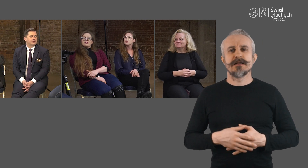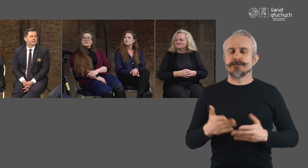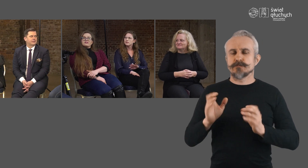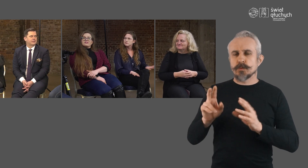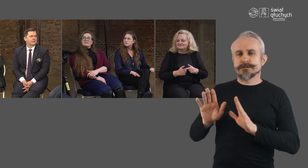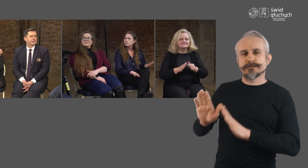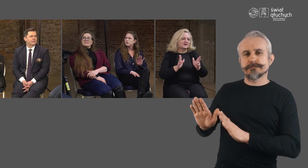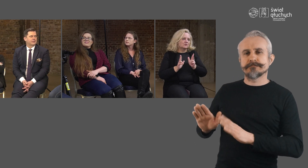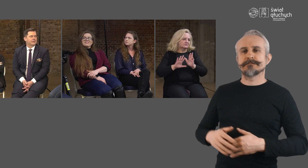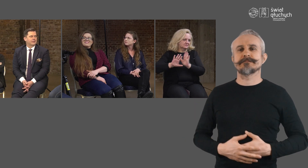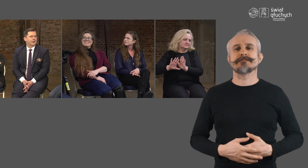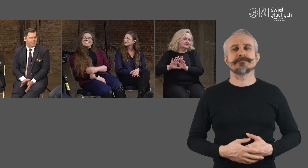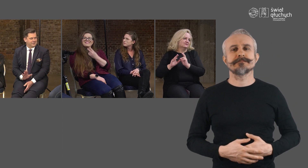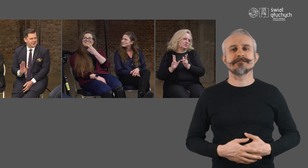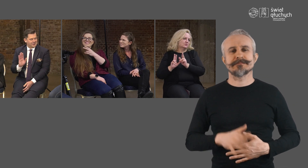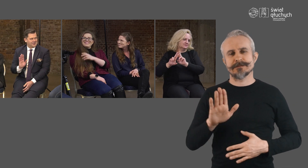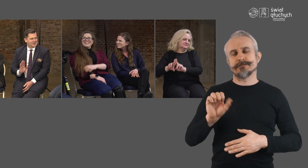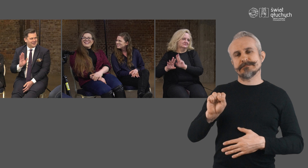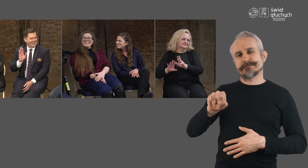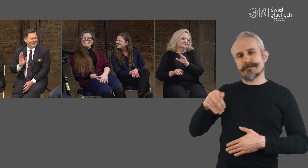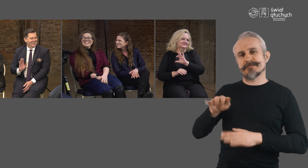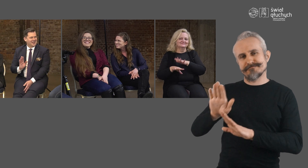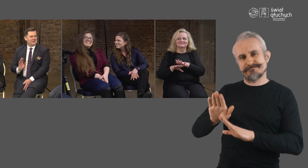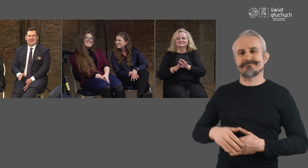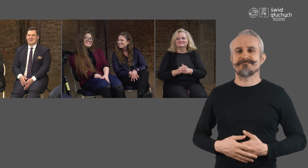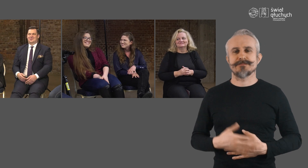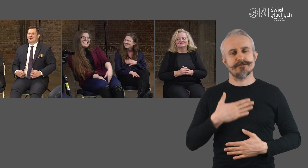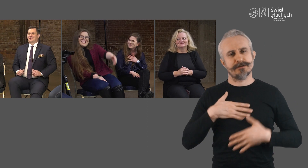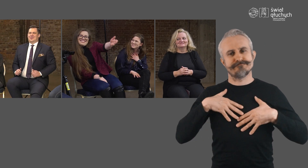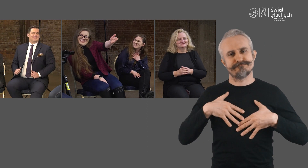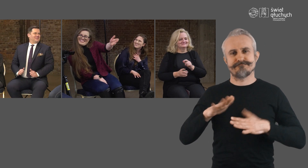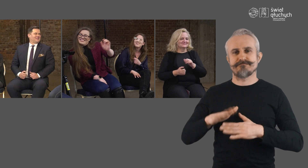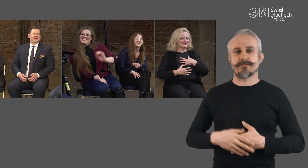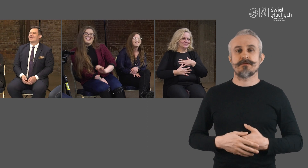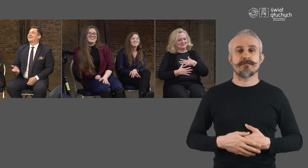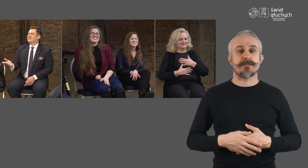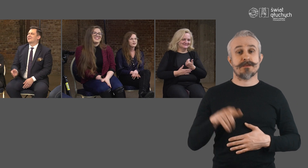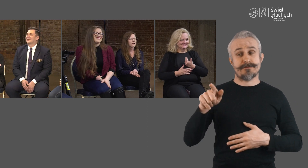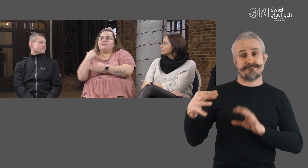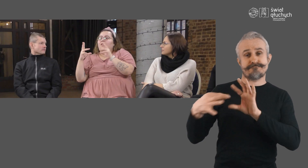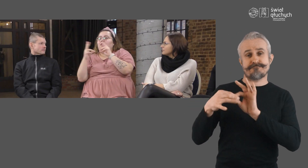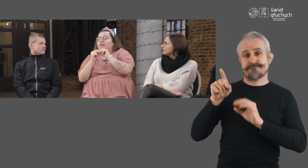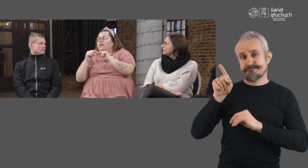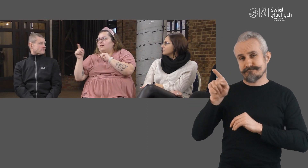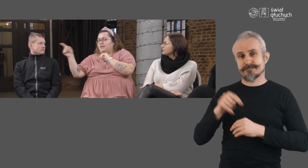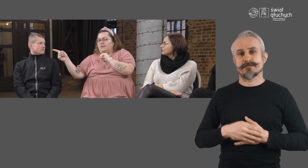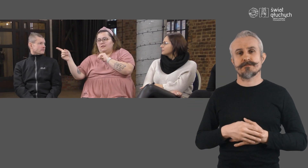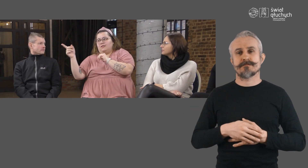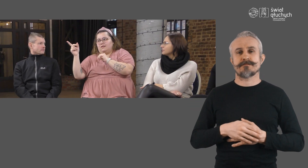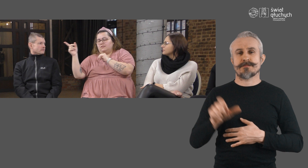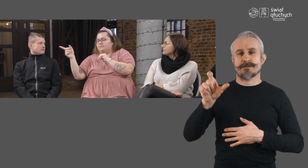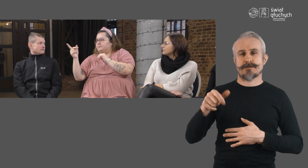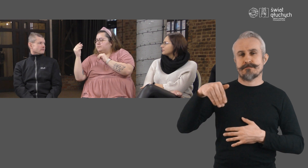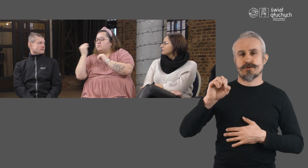No, poczynek jest słabo. Ale widzę, że walczysz z uczuciem. Proszę. Ja